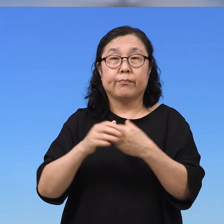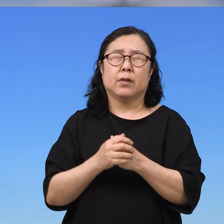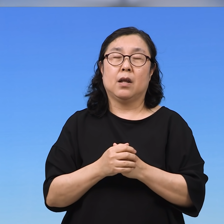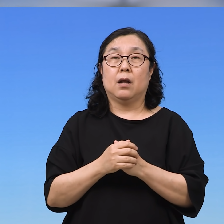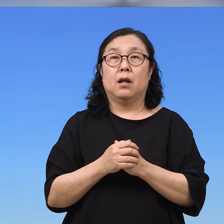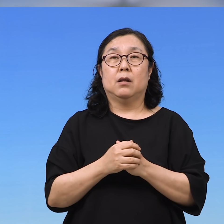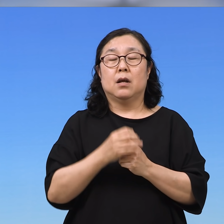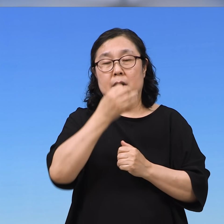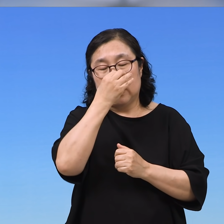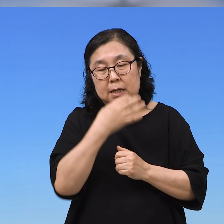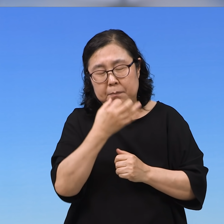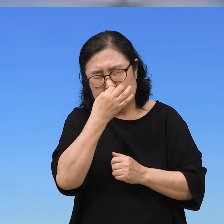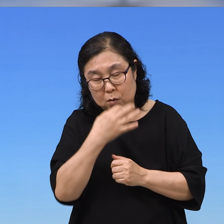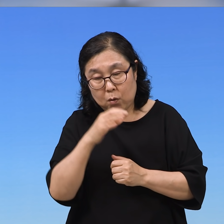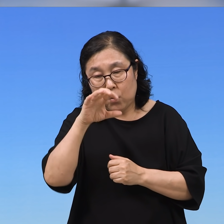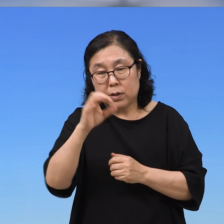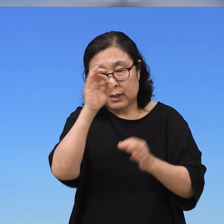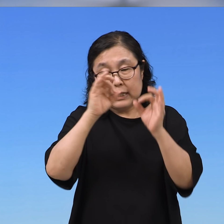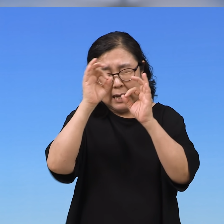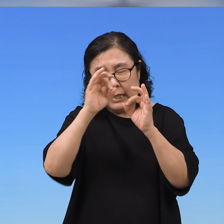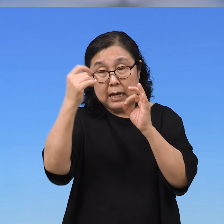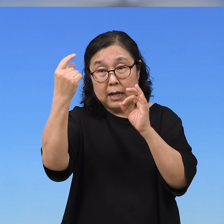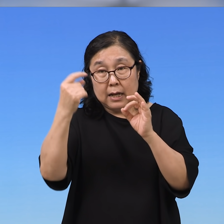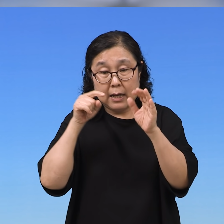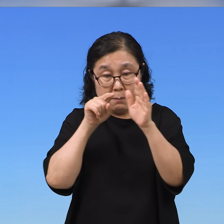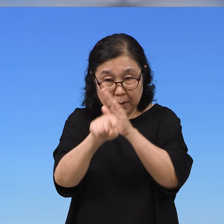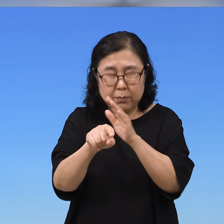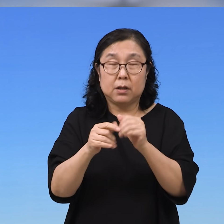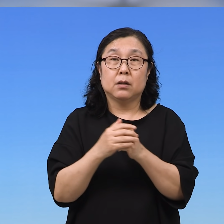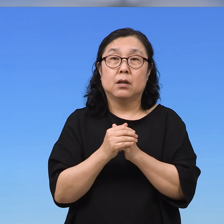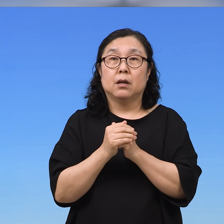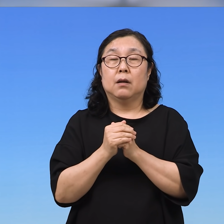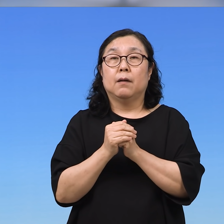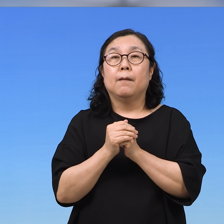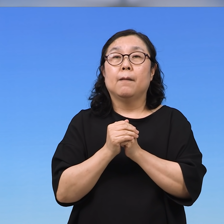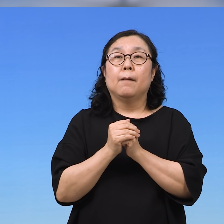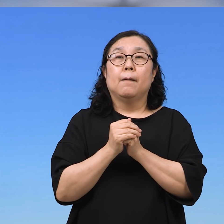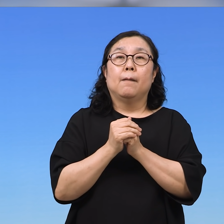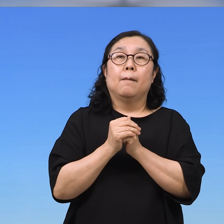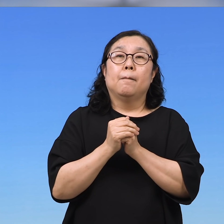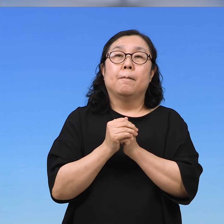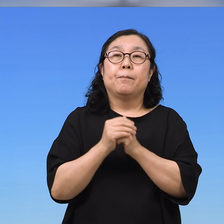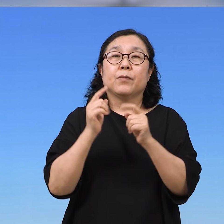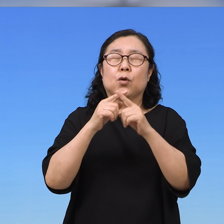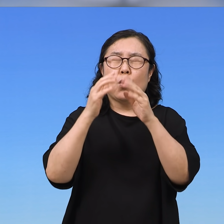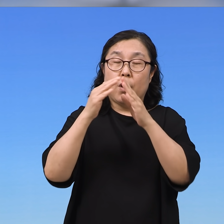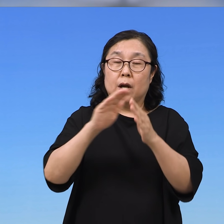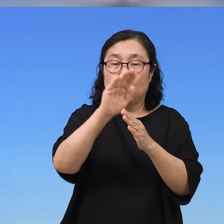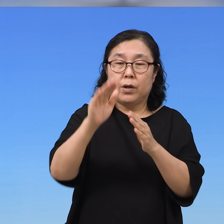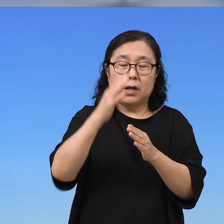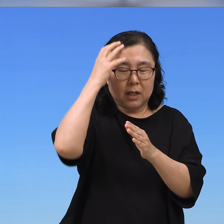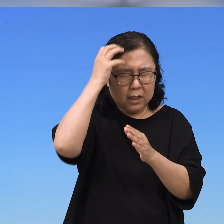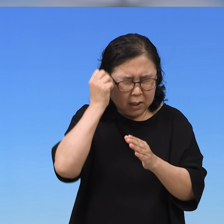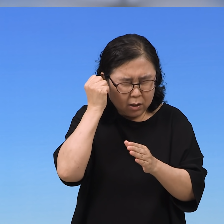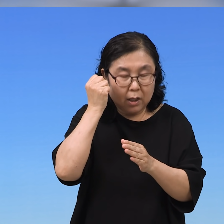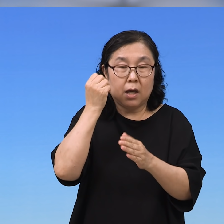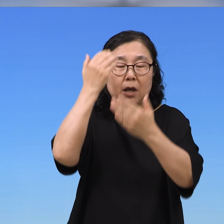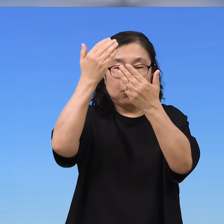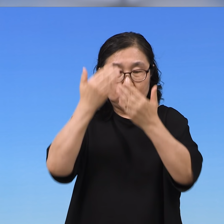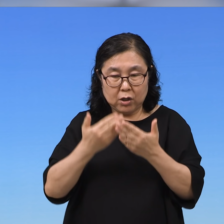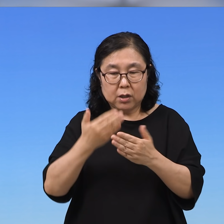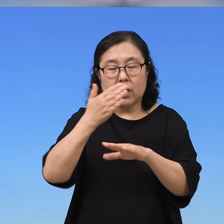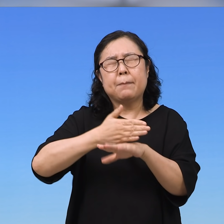분은요, 그 힘든 매장을 찾아줬더니 이분이 하는 말씀이 딱 한마디예요. 교회가 우리를 기억해